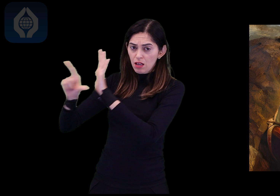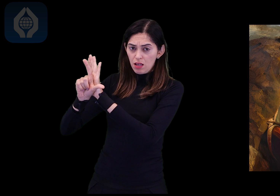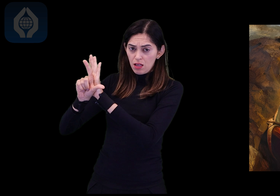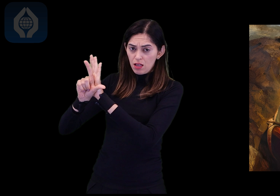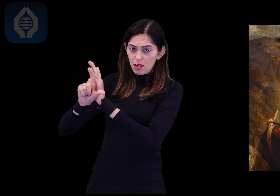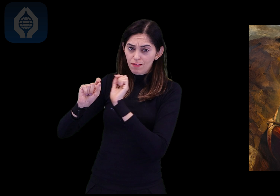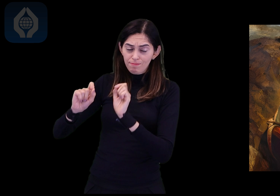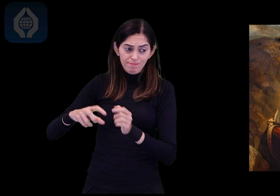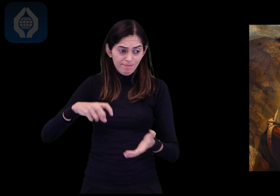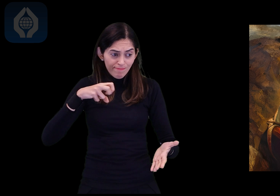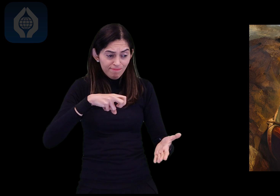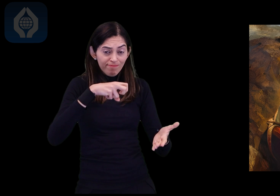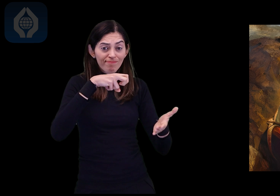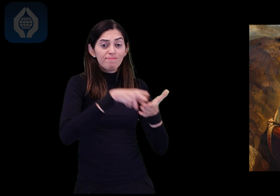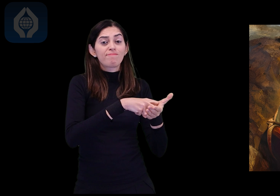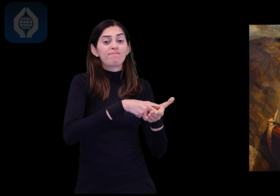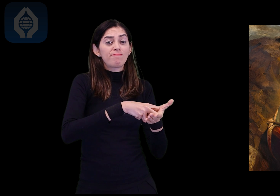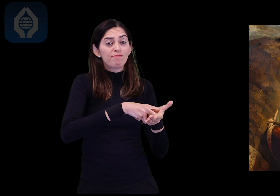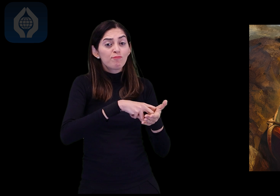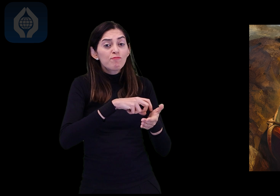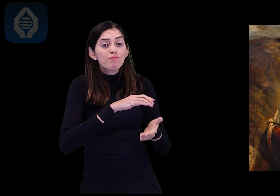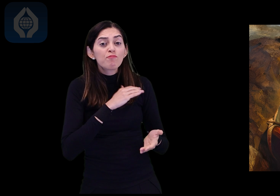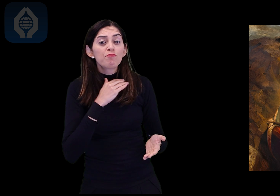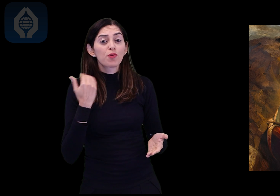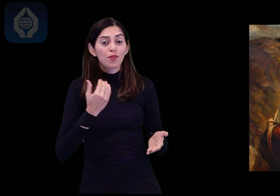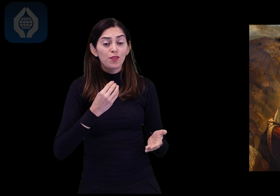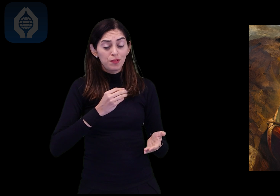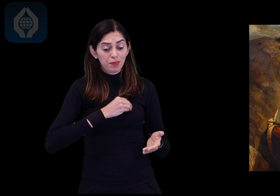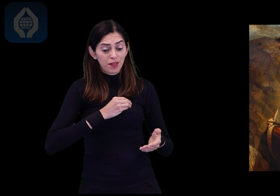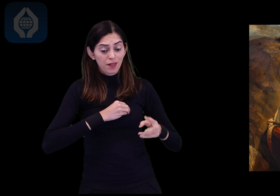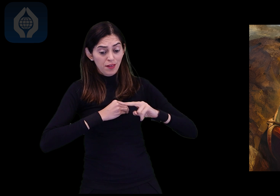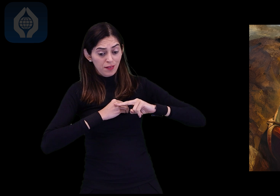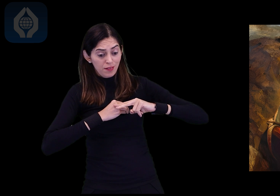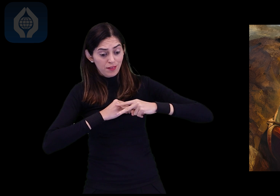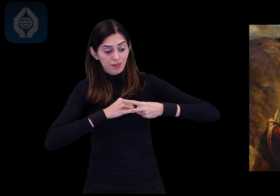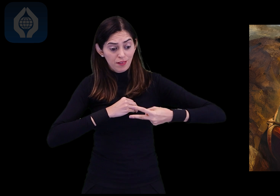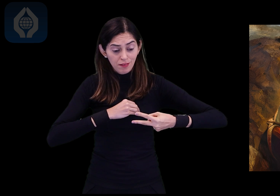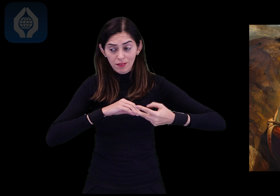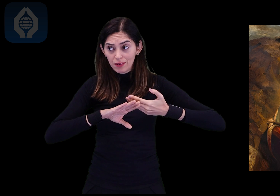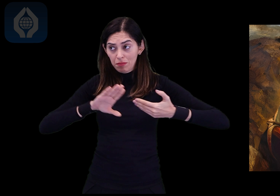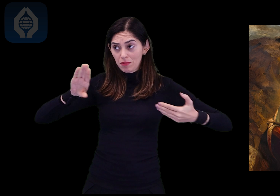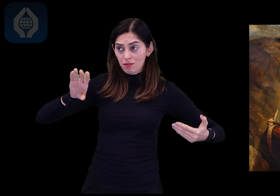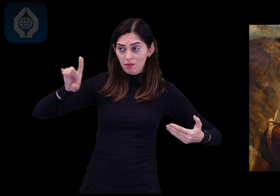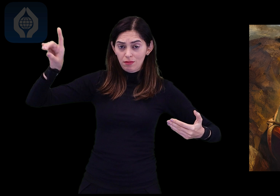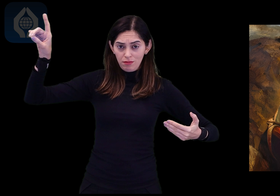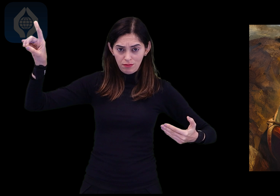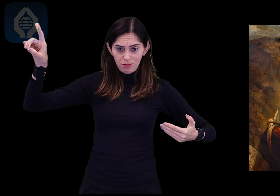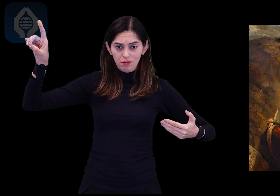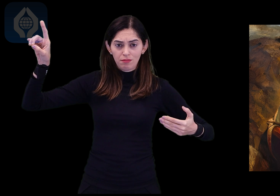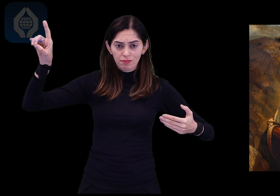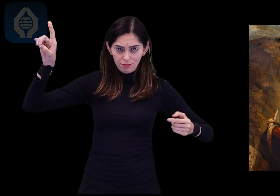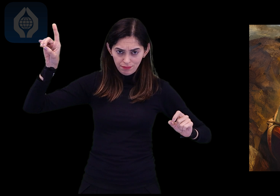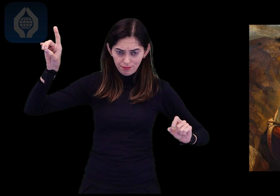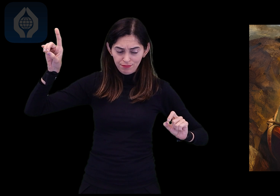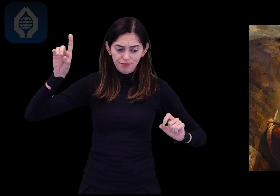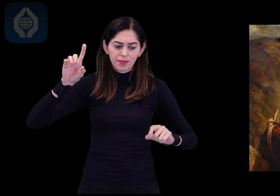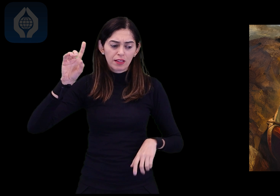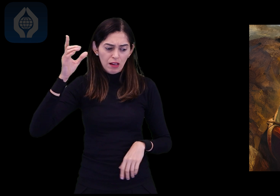castigo seria a morte. O Senhor sabia que os israelitas eram pecadores e que não seriam capazes de